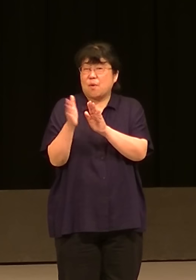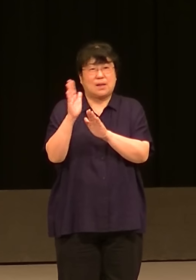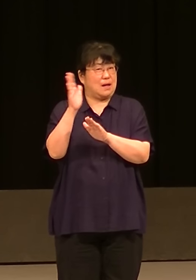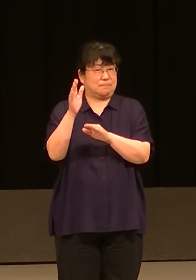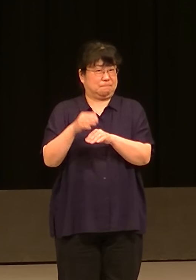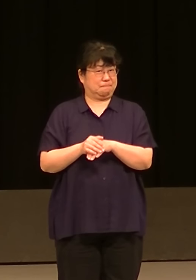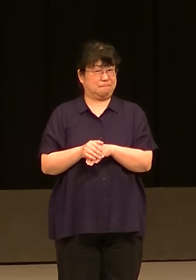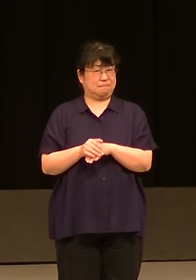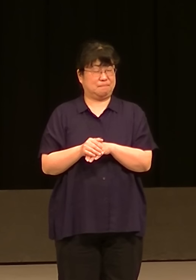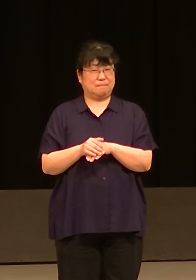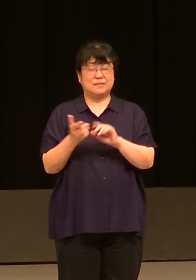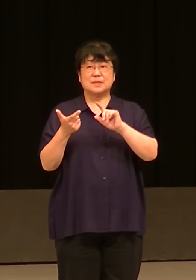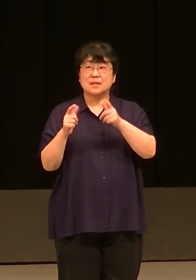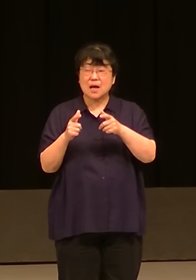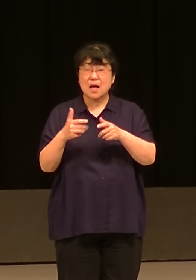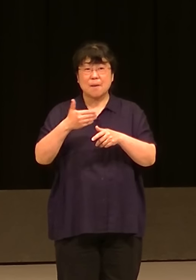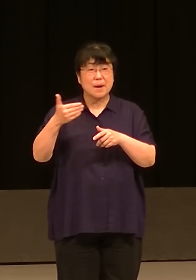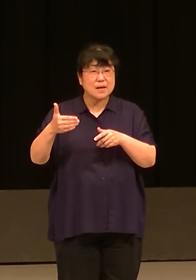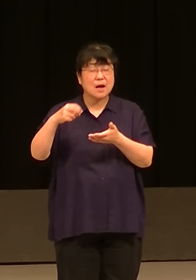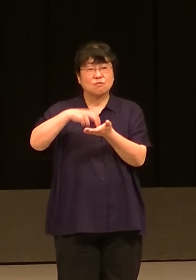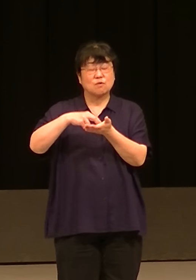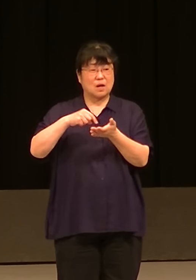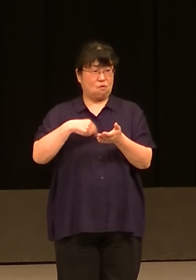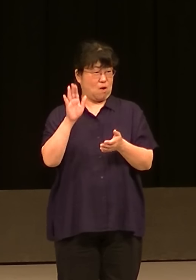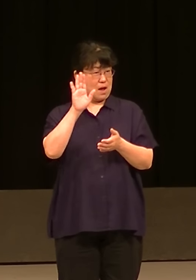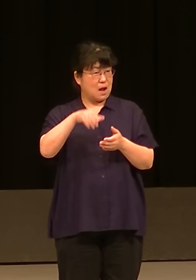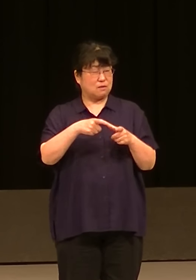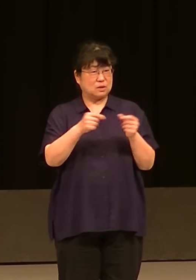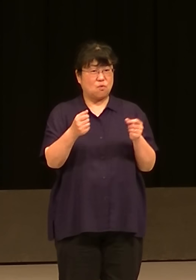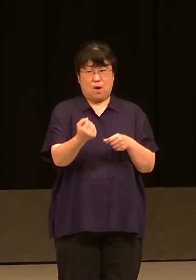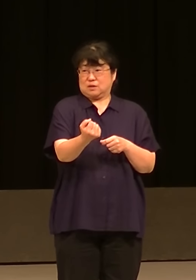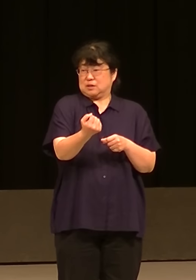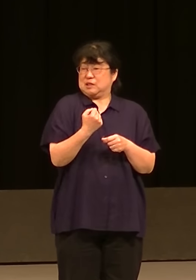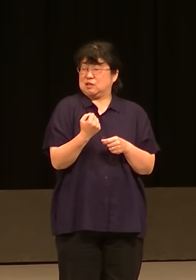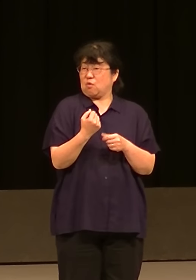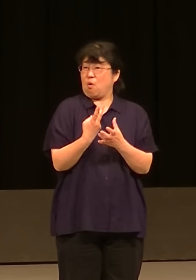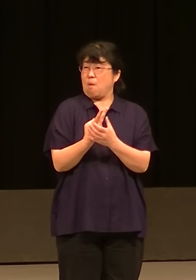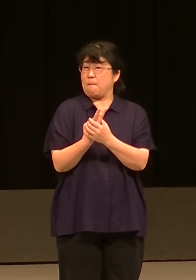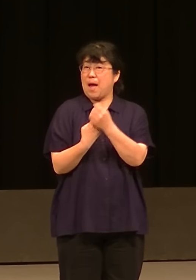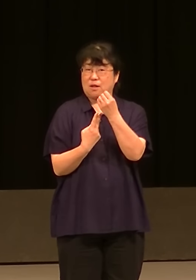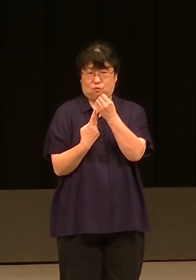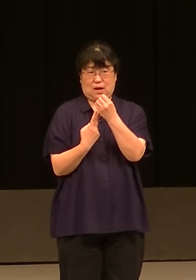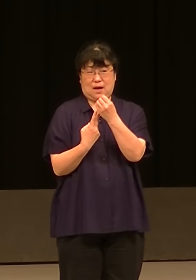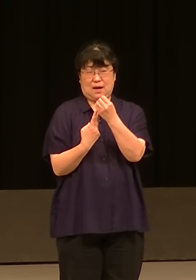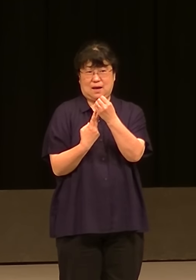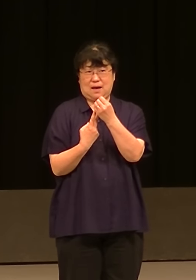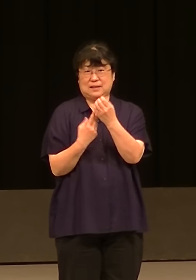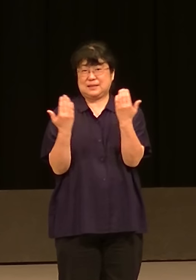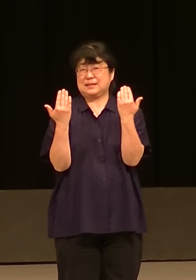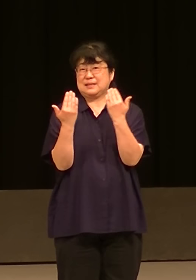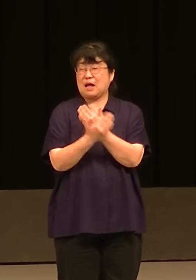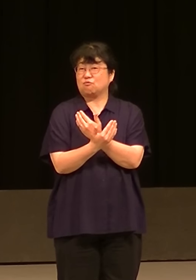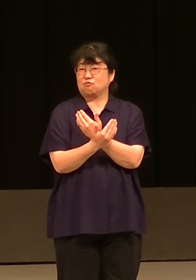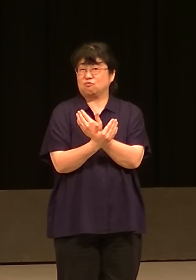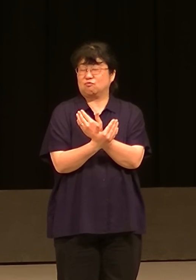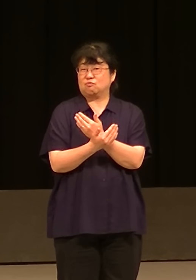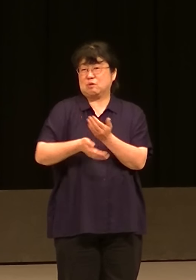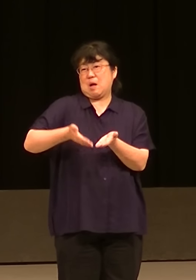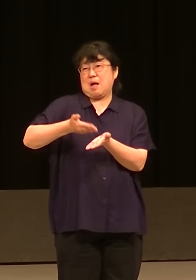なります。アメリカにとってこれからの日本は強いパートナーになっていくのでござい